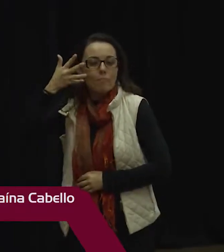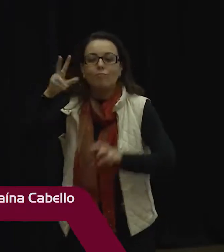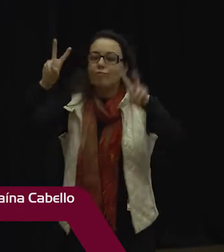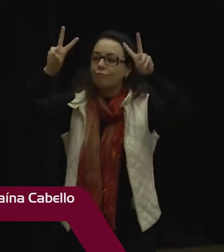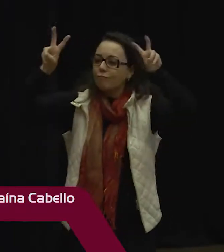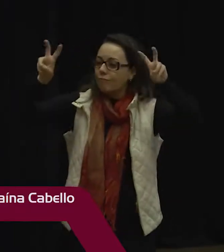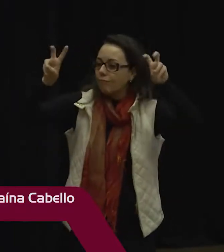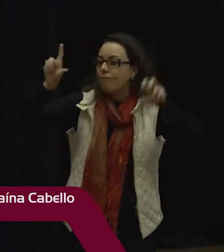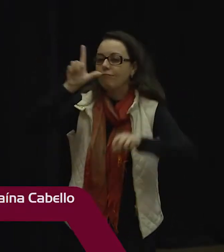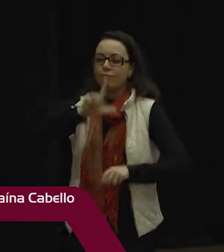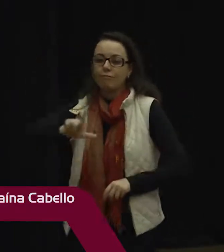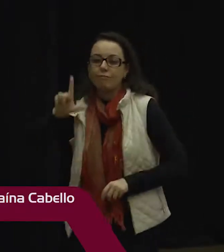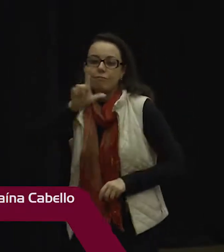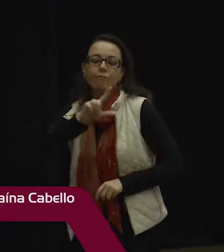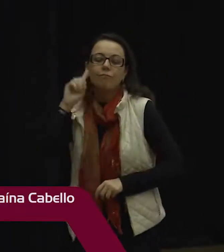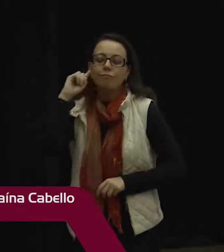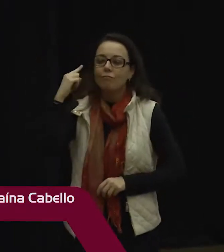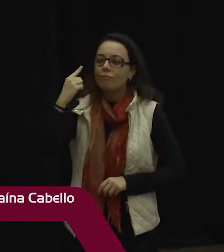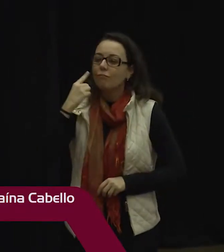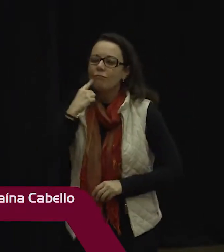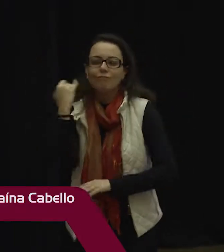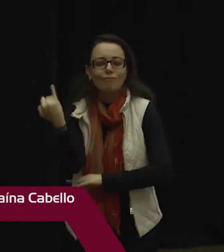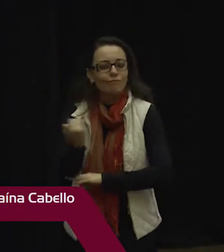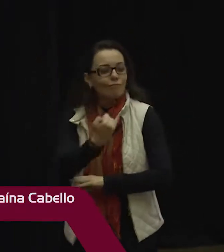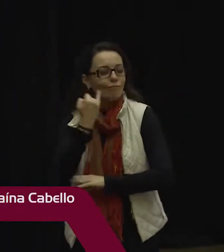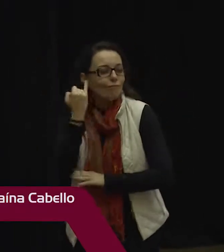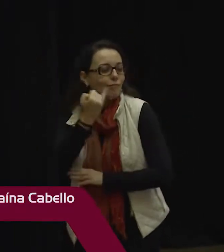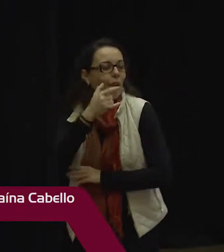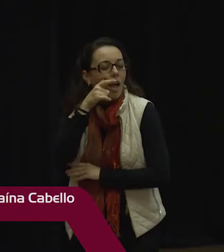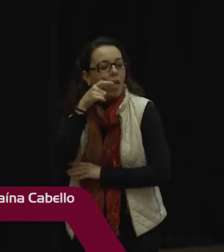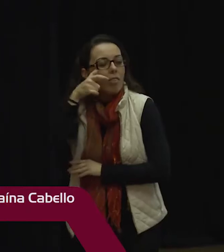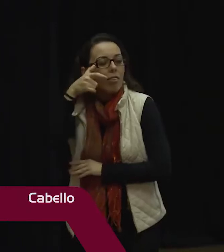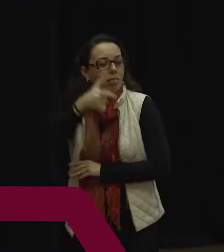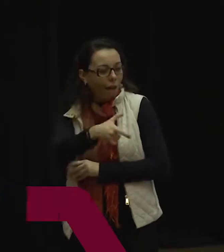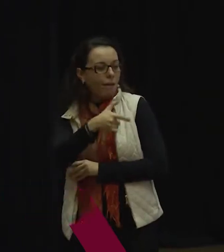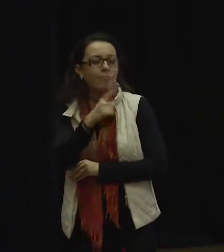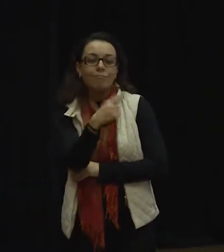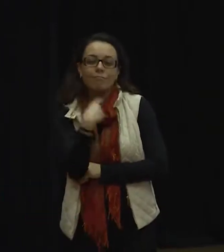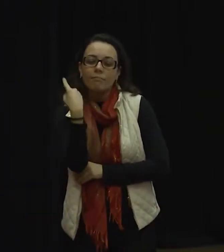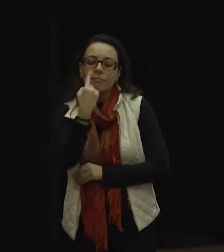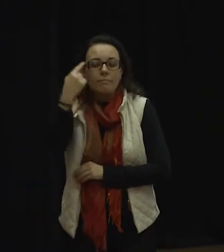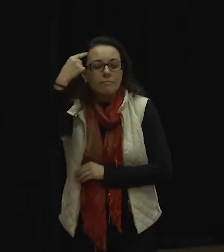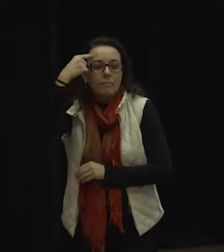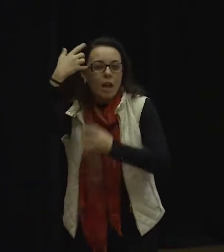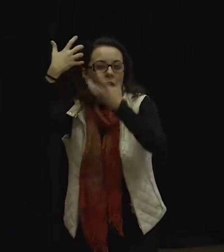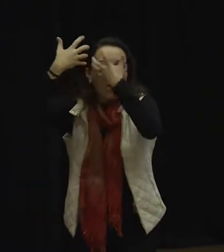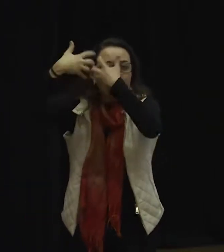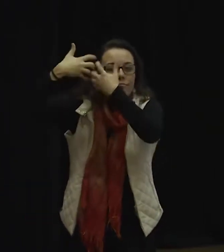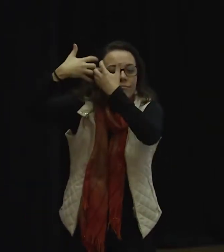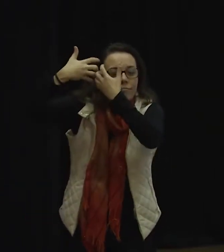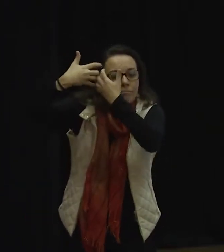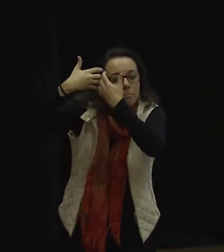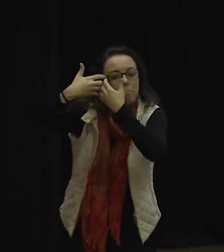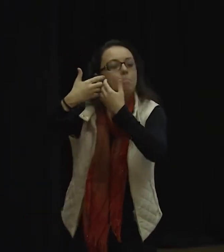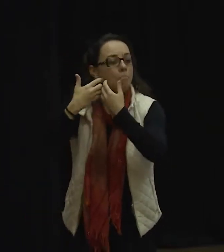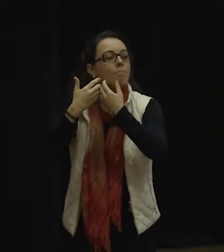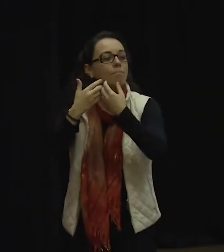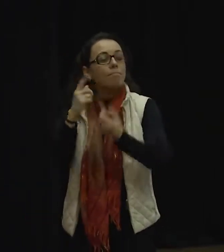sua palestra com o título sobre literatura surda. É um tema muito importante para a nossa